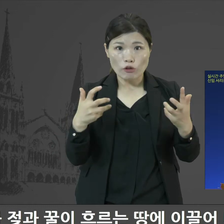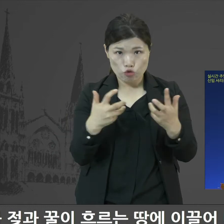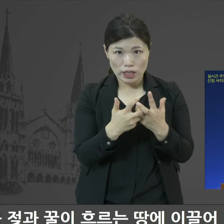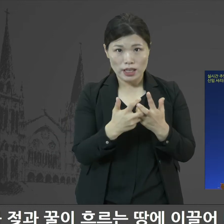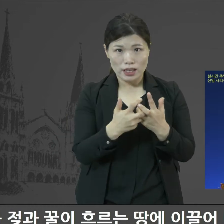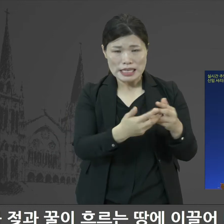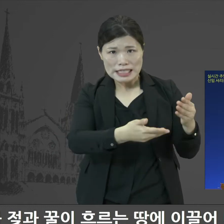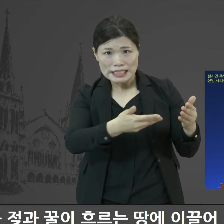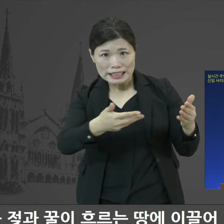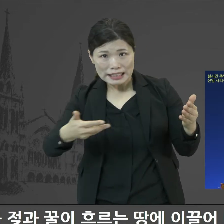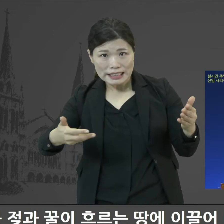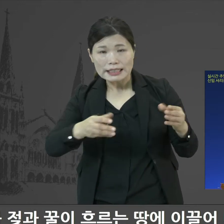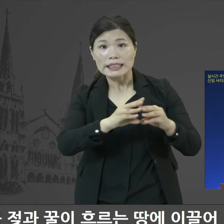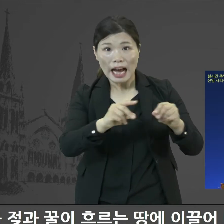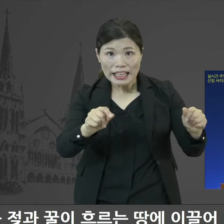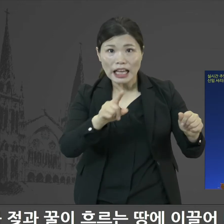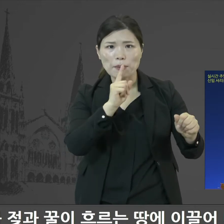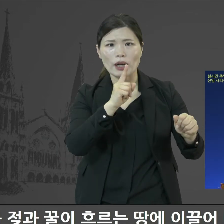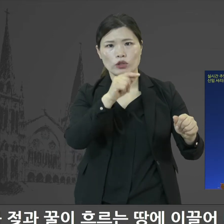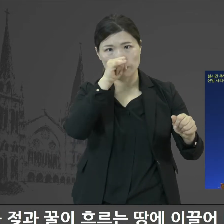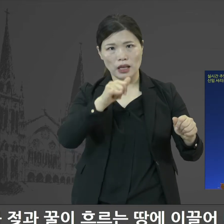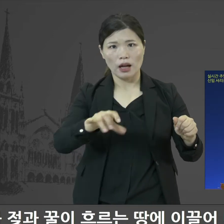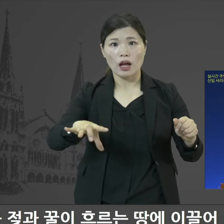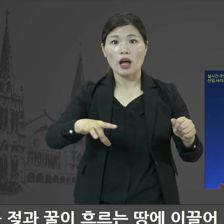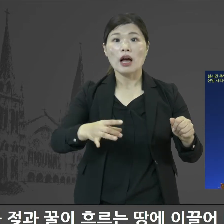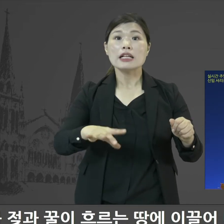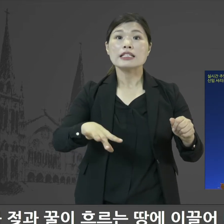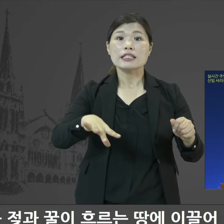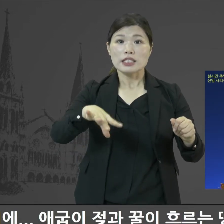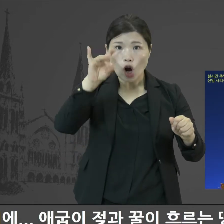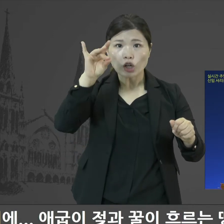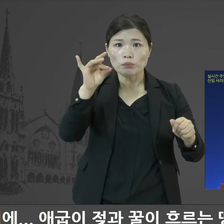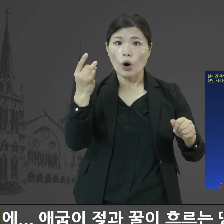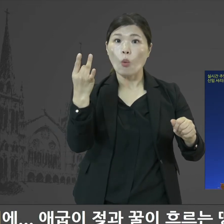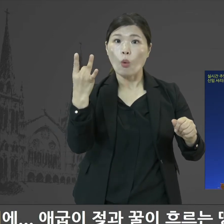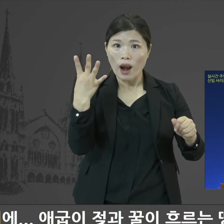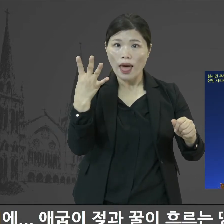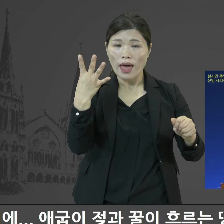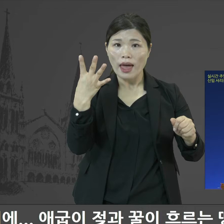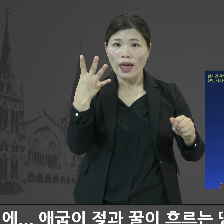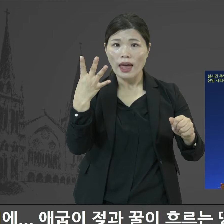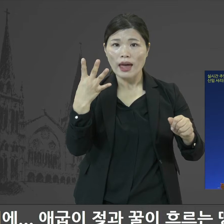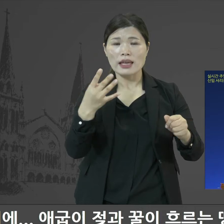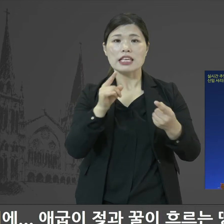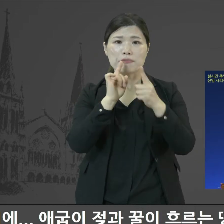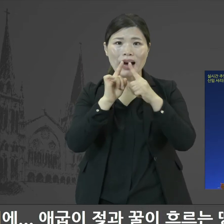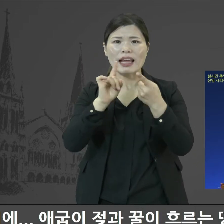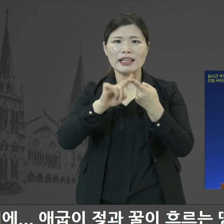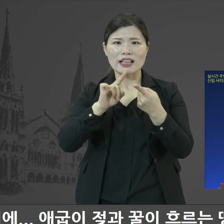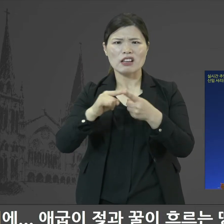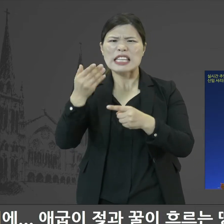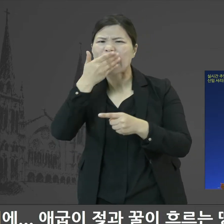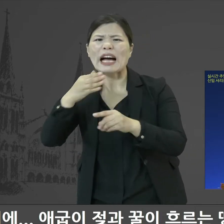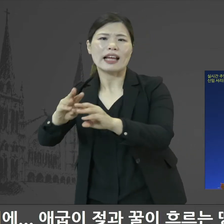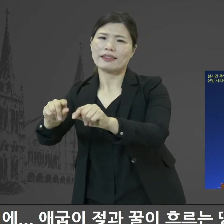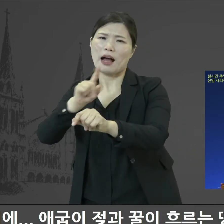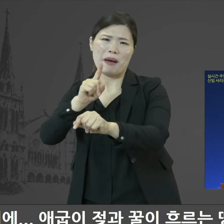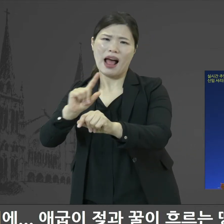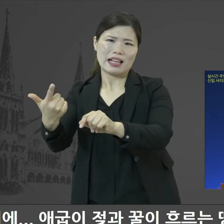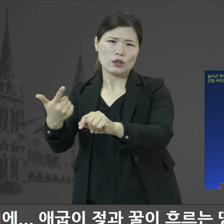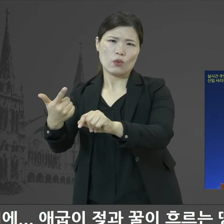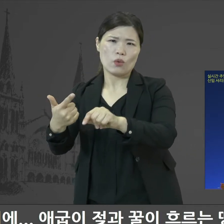가나안 땅에 이 표현이 쓰여진 것이 아니라 원래 이 젖과 꿀이 흐른다는 표현은 애굽을 지칭하는 거예요. 다시